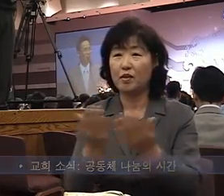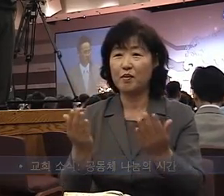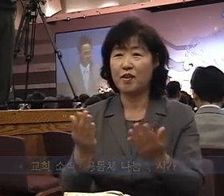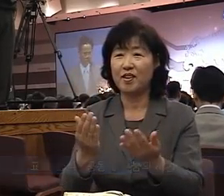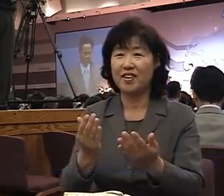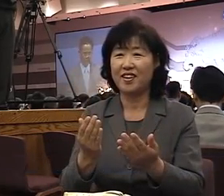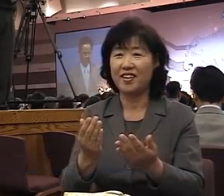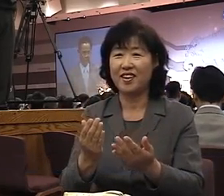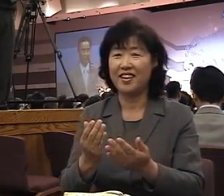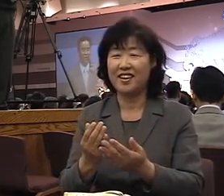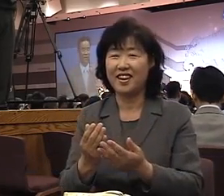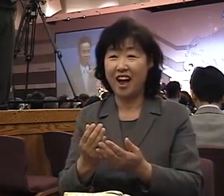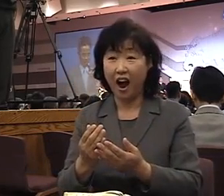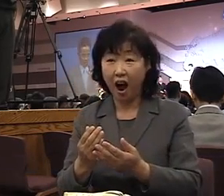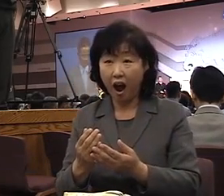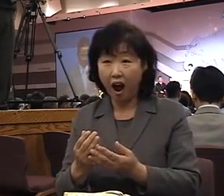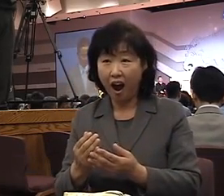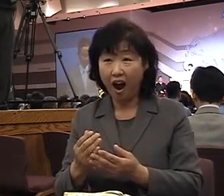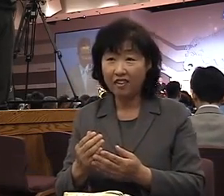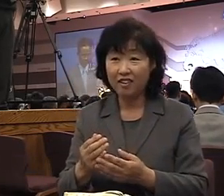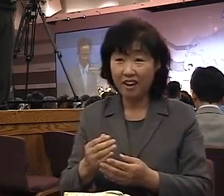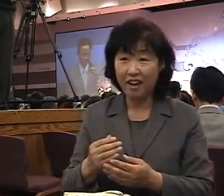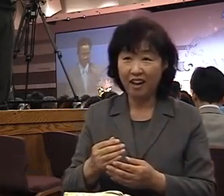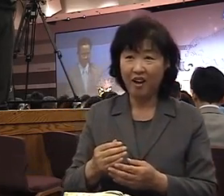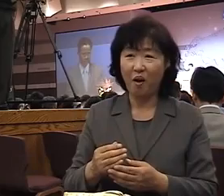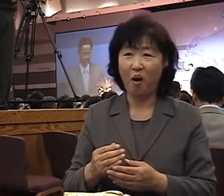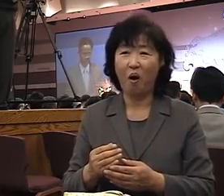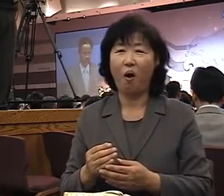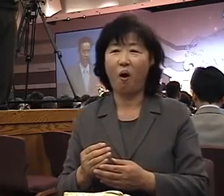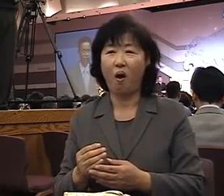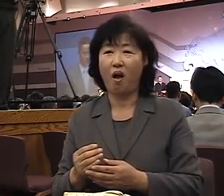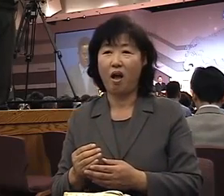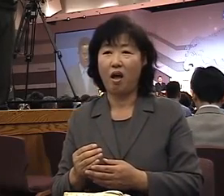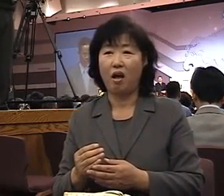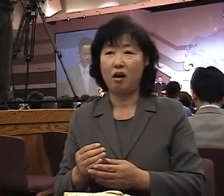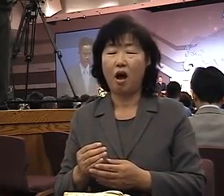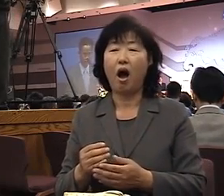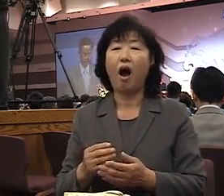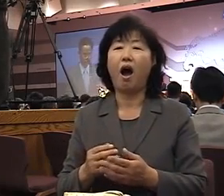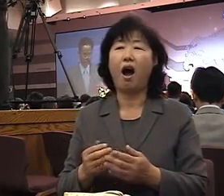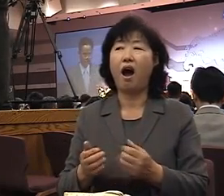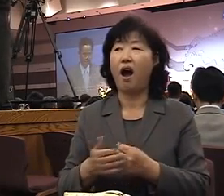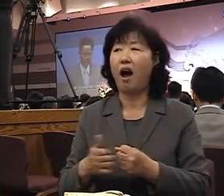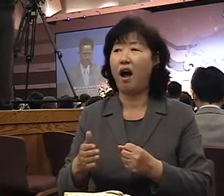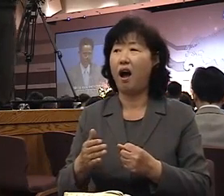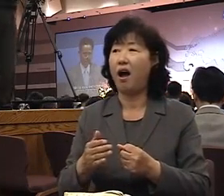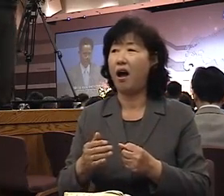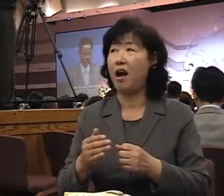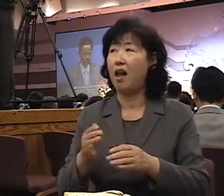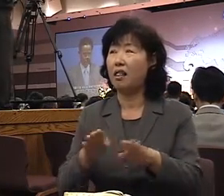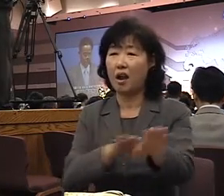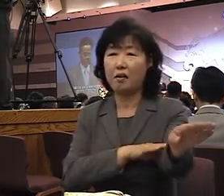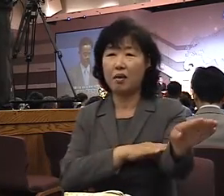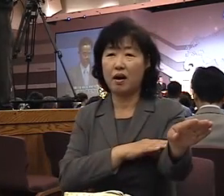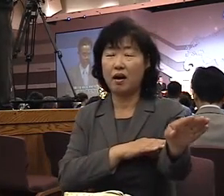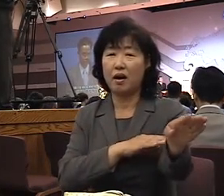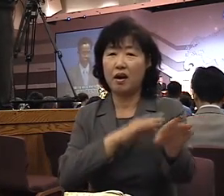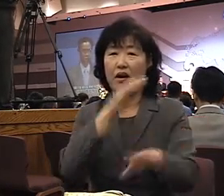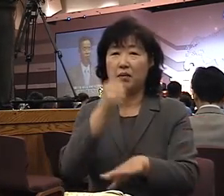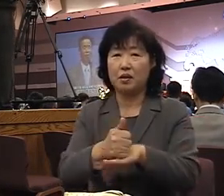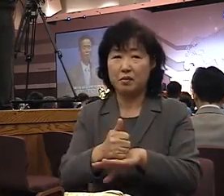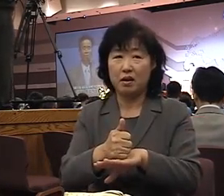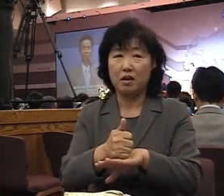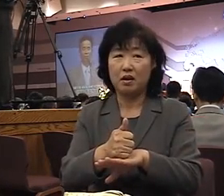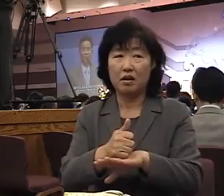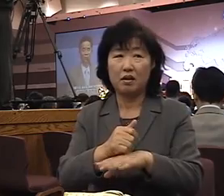몇 가지 교회 소식 알려드리겠습니다. 1분 한번 도와주시겠어요? 다락방 종강 찬양축제 6월 15일 이번 주 금요일